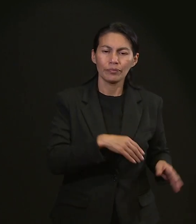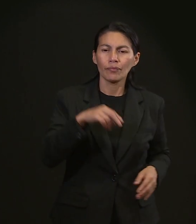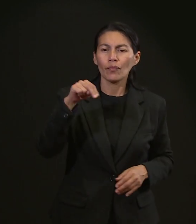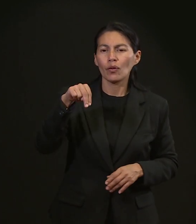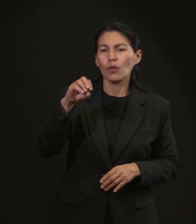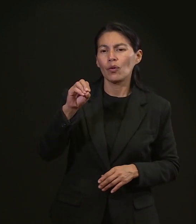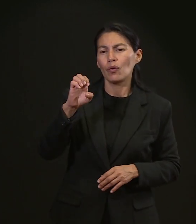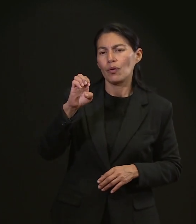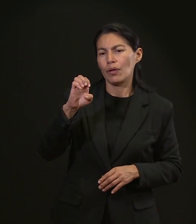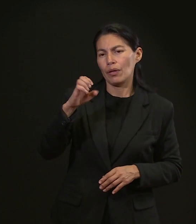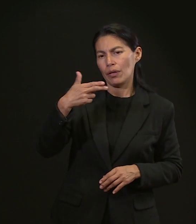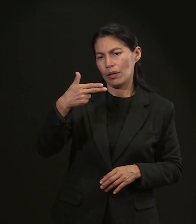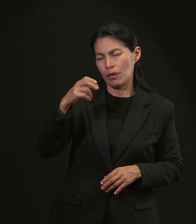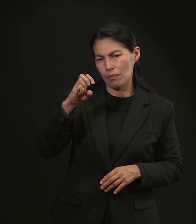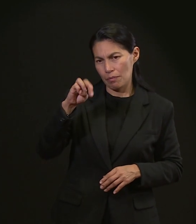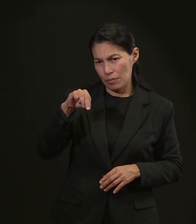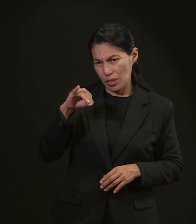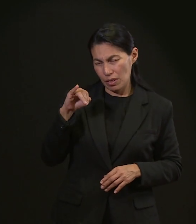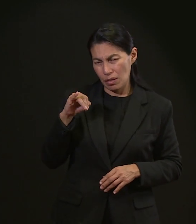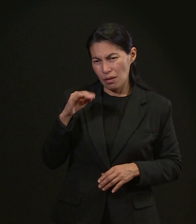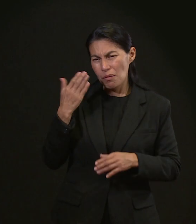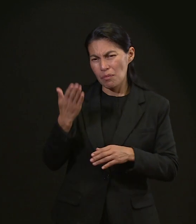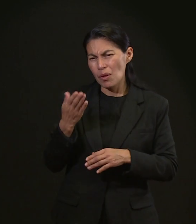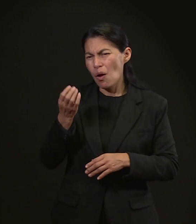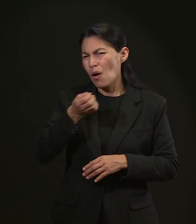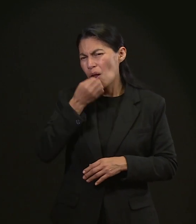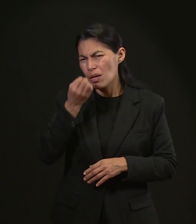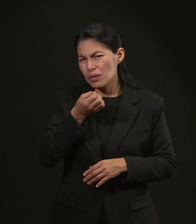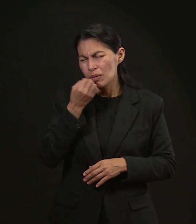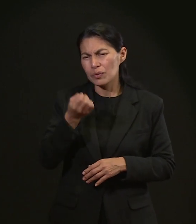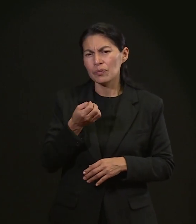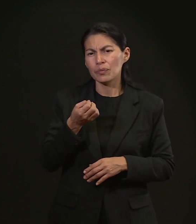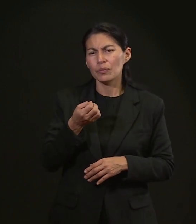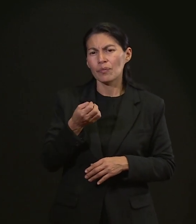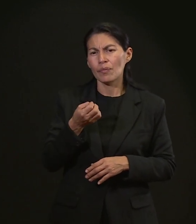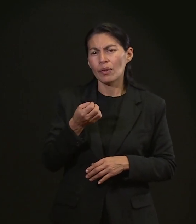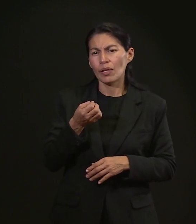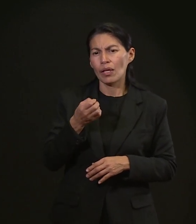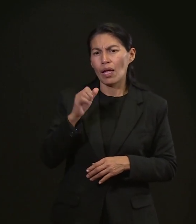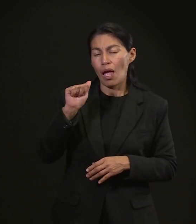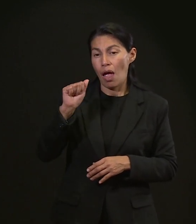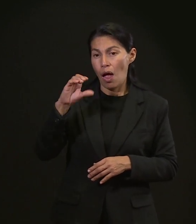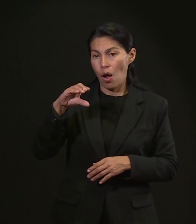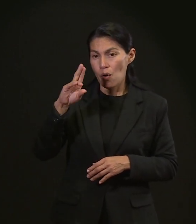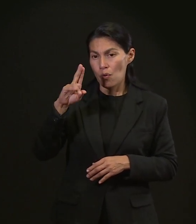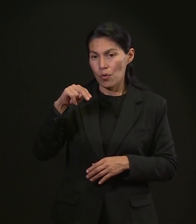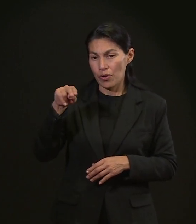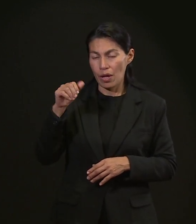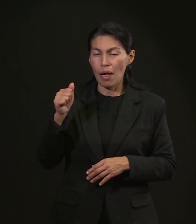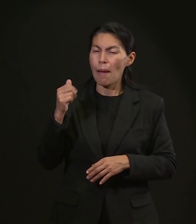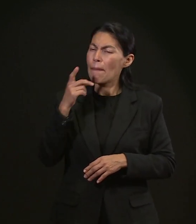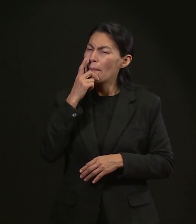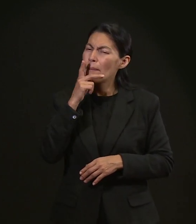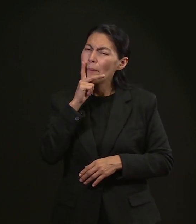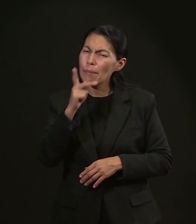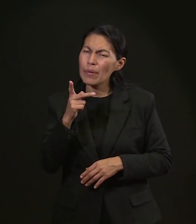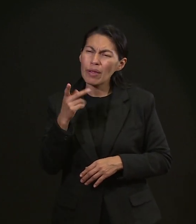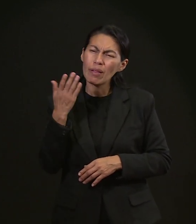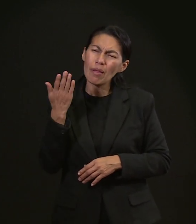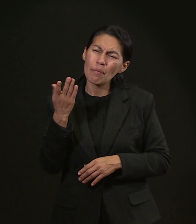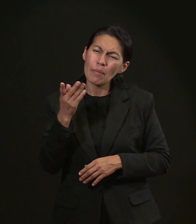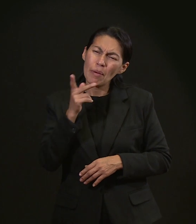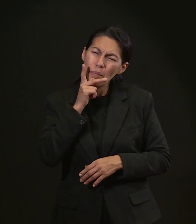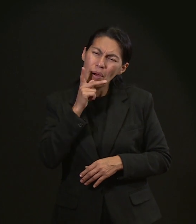oración por dennis y ariel hemos de lemarroy acuña ellos acaban de perder a su mamá y el año